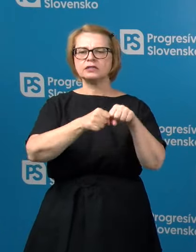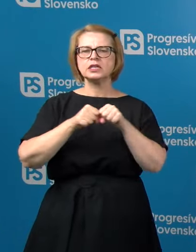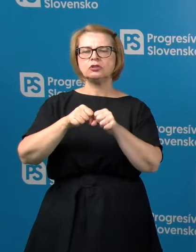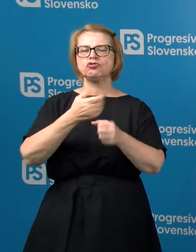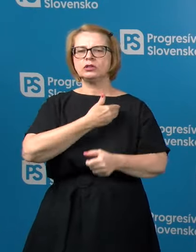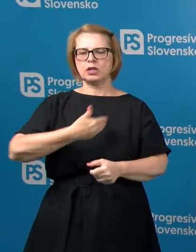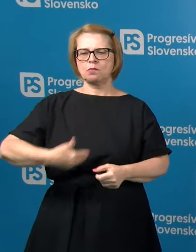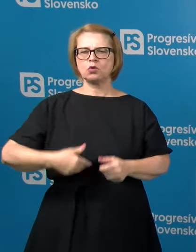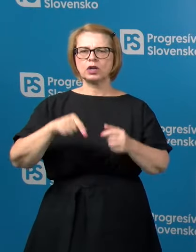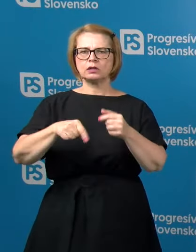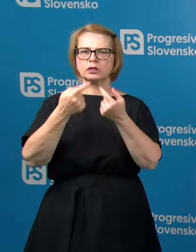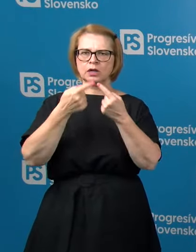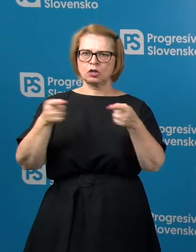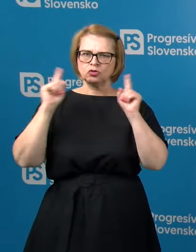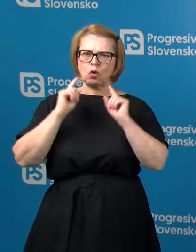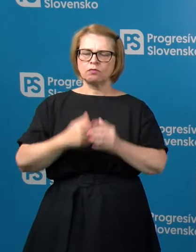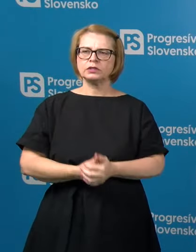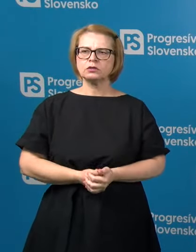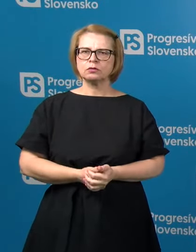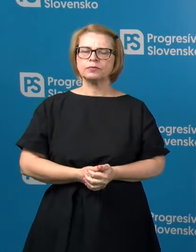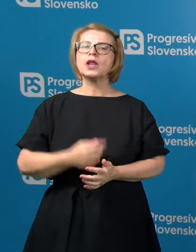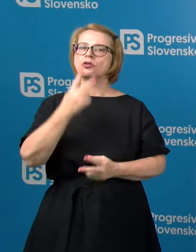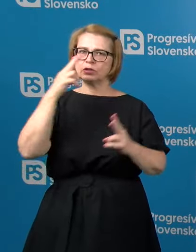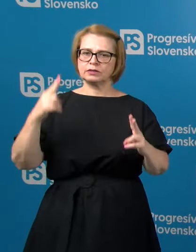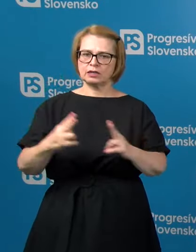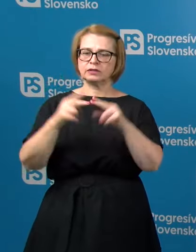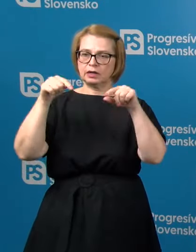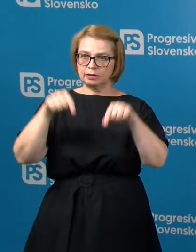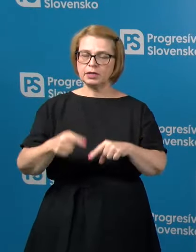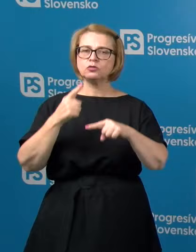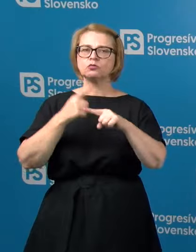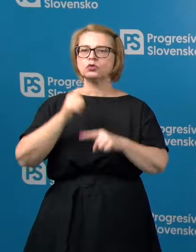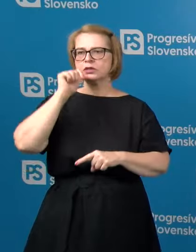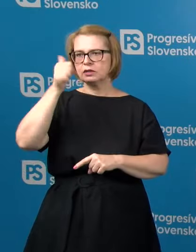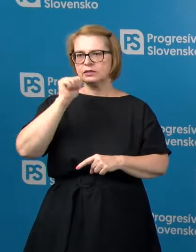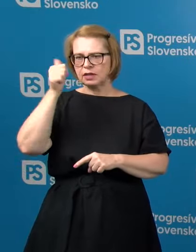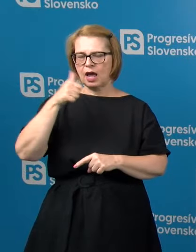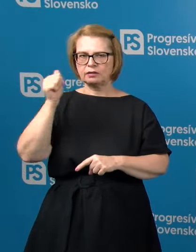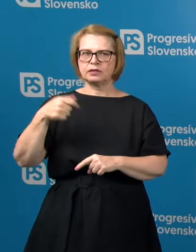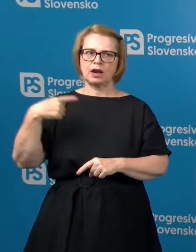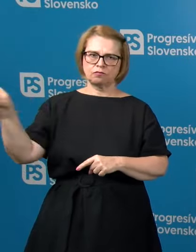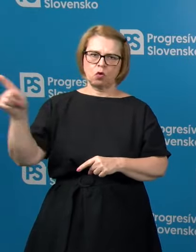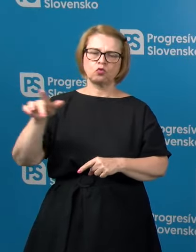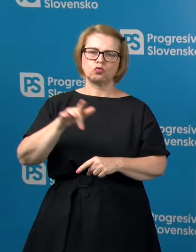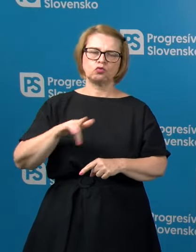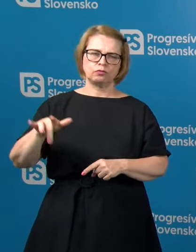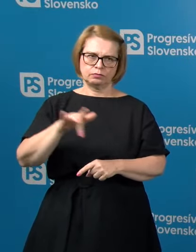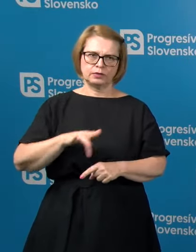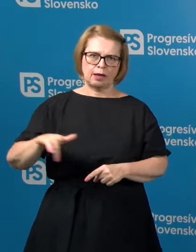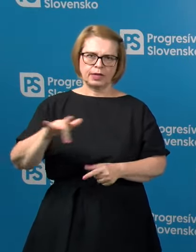na Slovensku. Takže sa vidíme dnes a zajtra v uliciach a na námestiach.